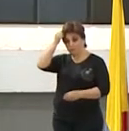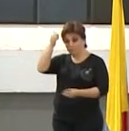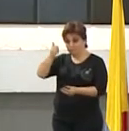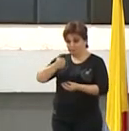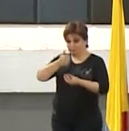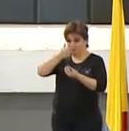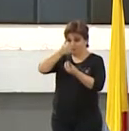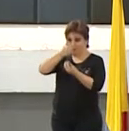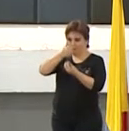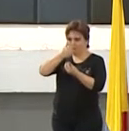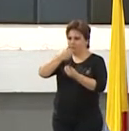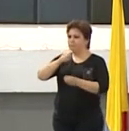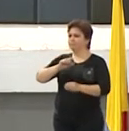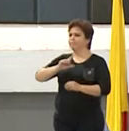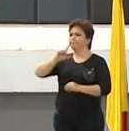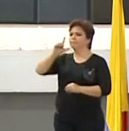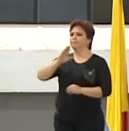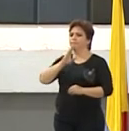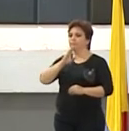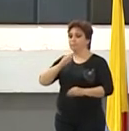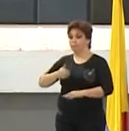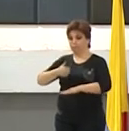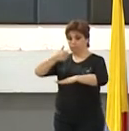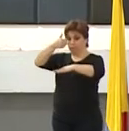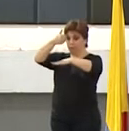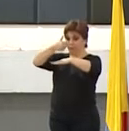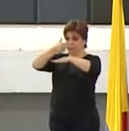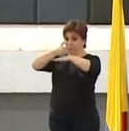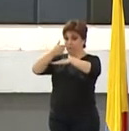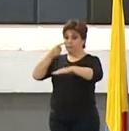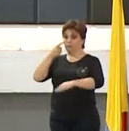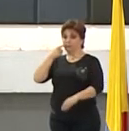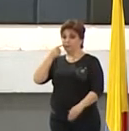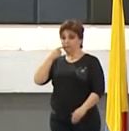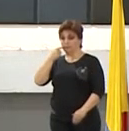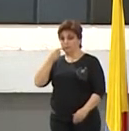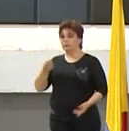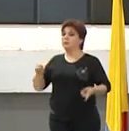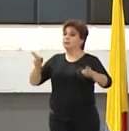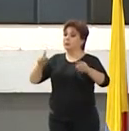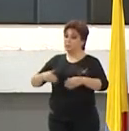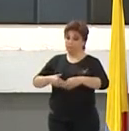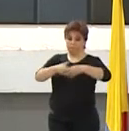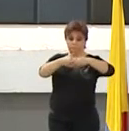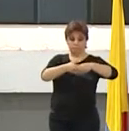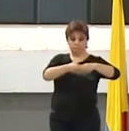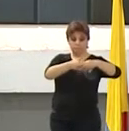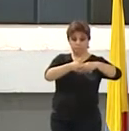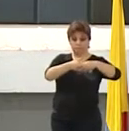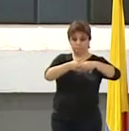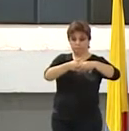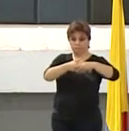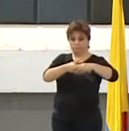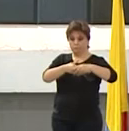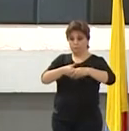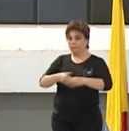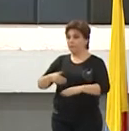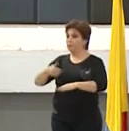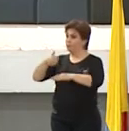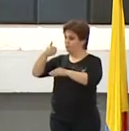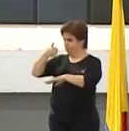el señor rector saludamos también al director del instituto pedagógico